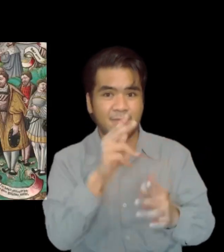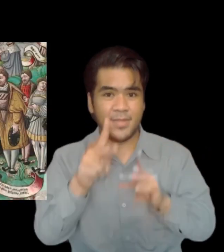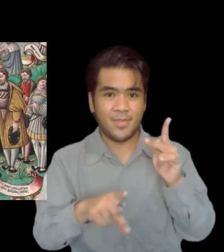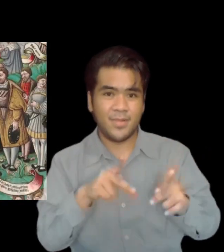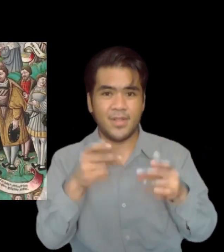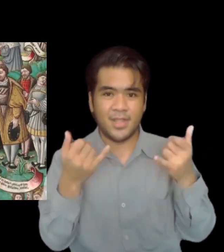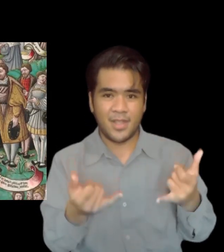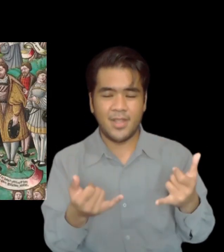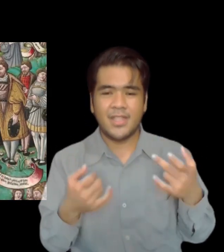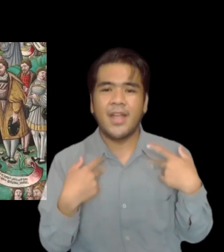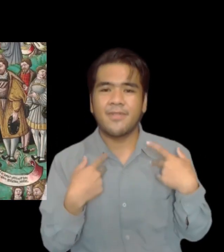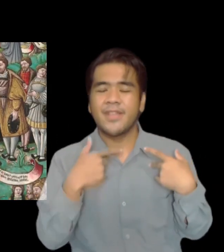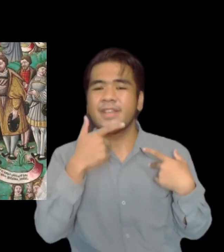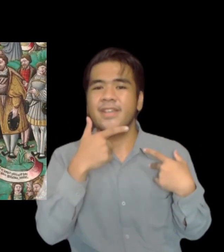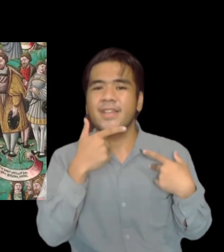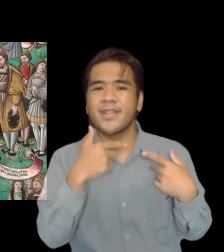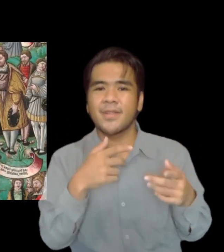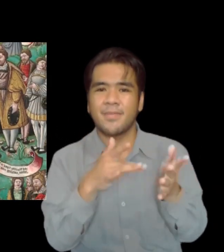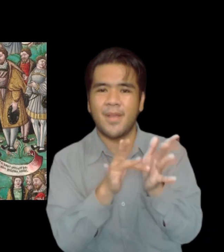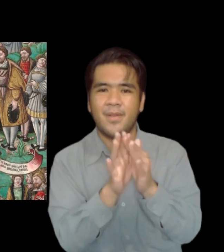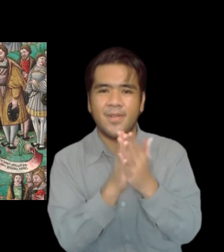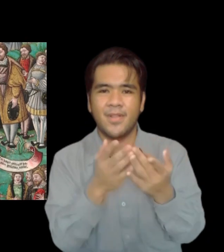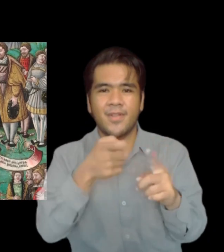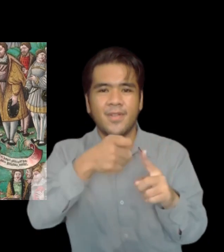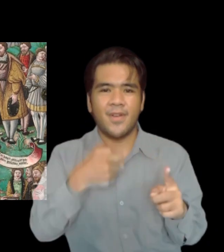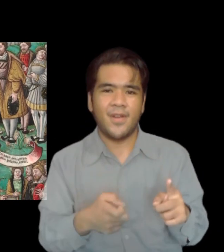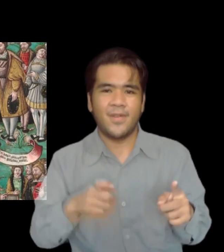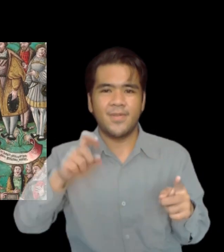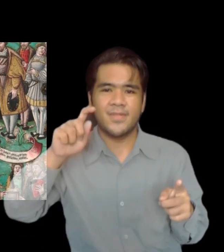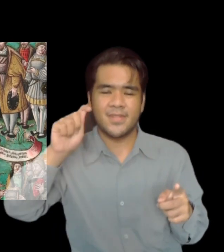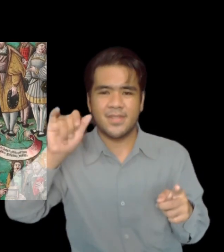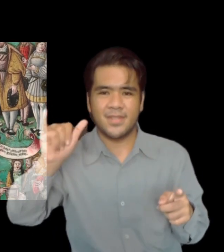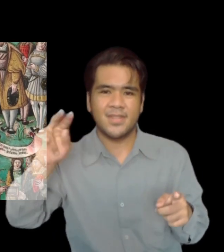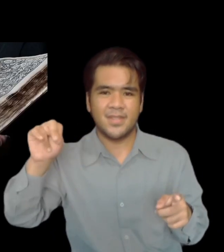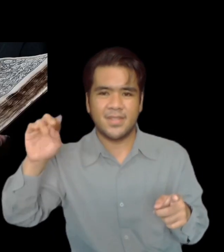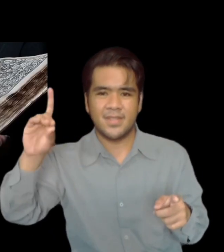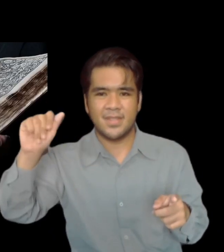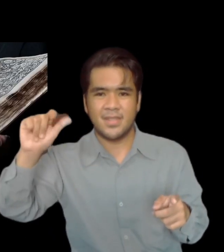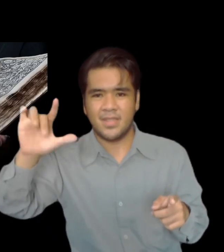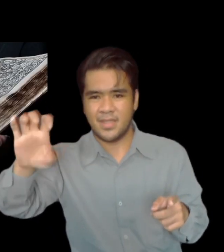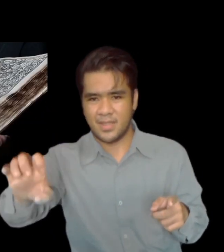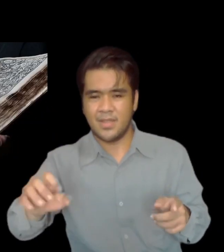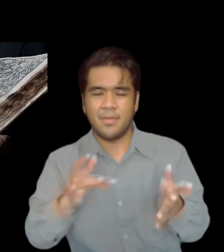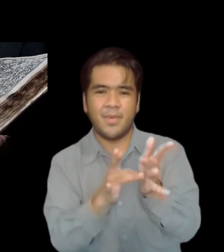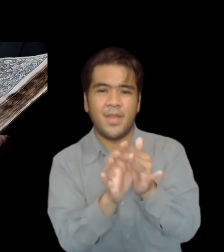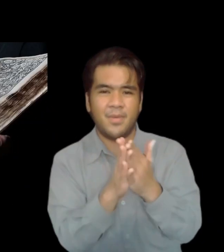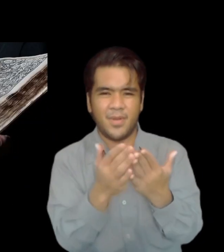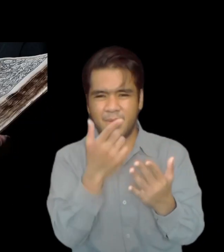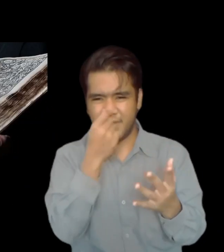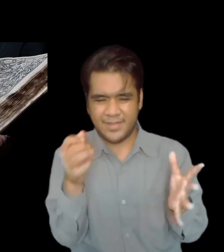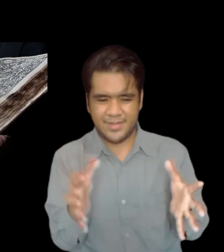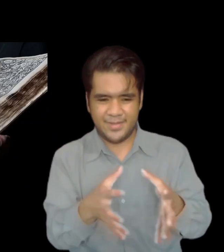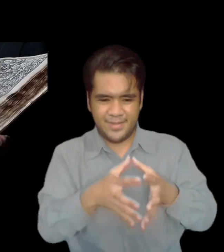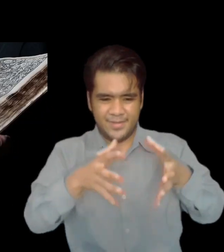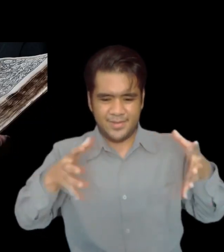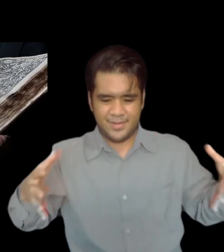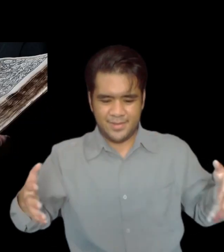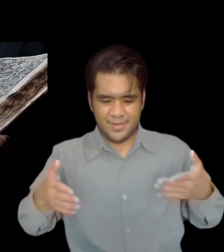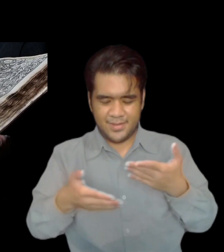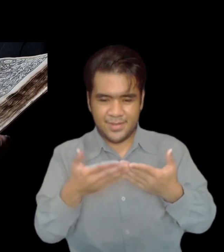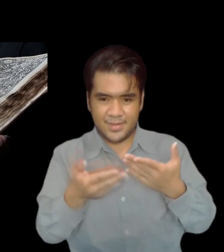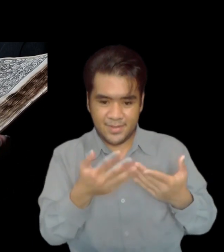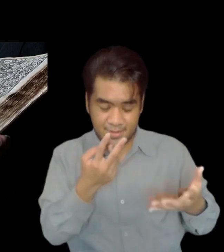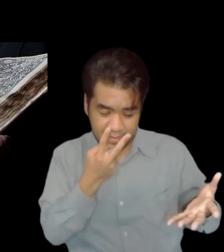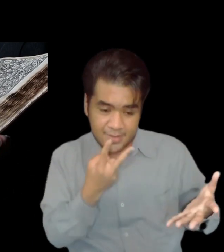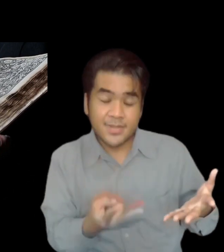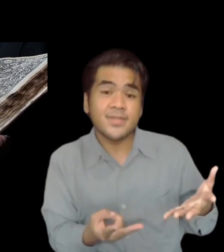lahat. Dahil dito, nabuo ang Great Bible na hango mula sa Tyndale Bible. Tinawag itong Great Bible dahil sa laki ng sukat nito